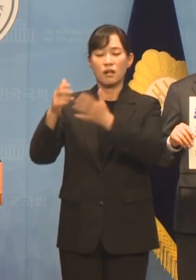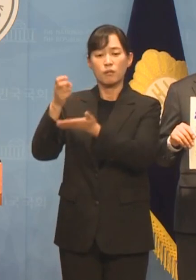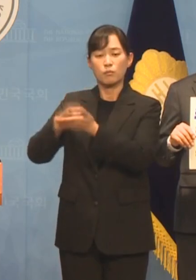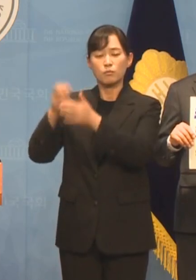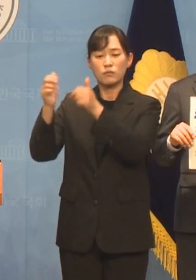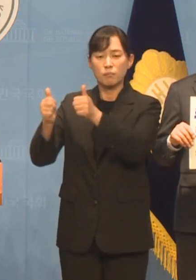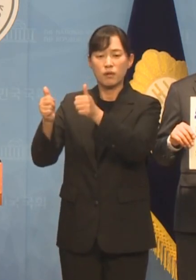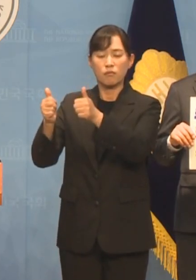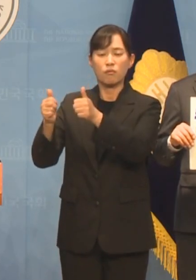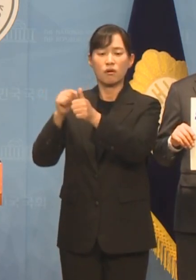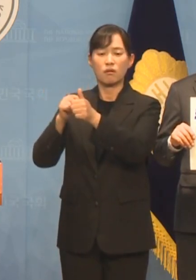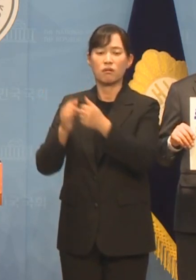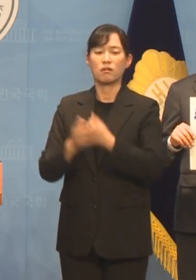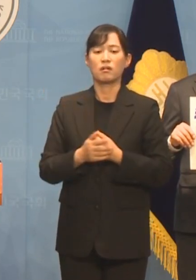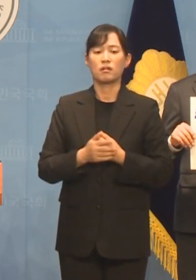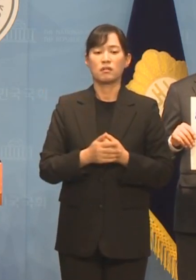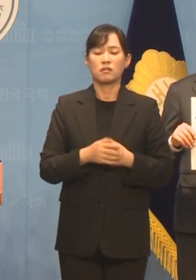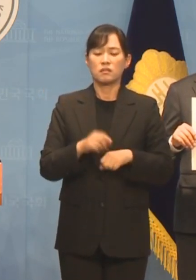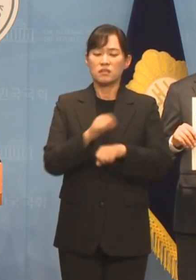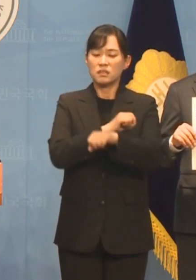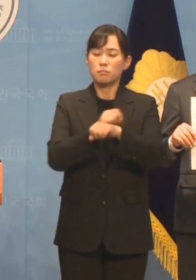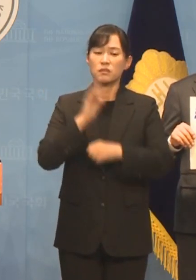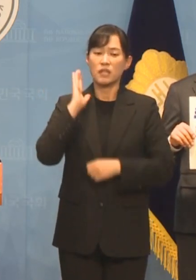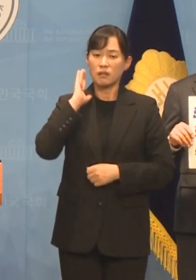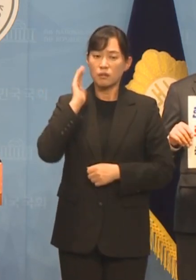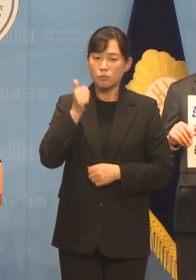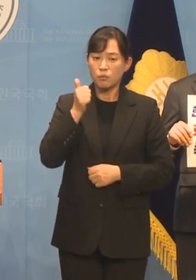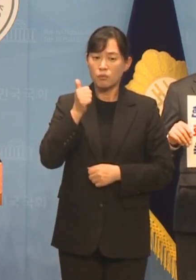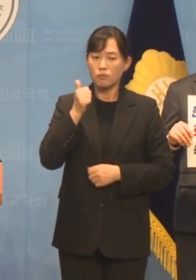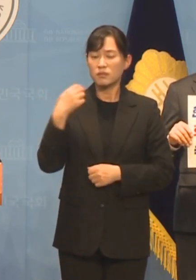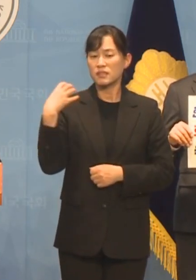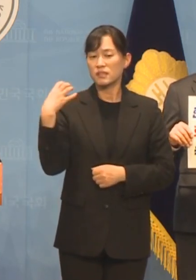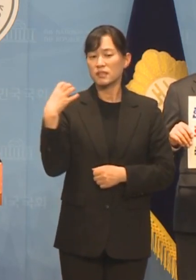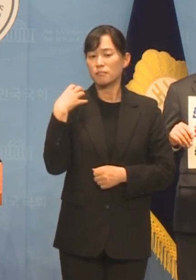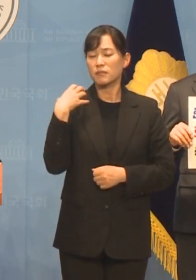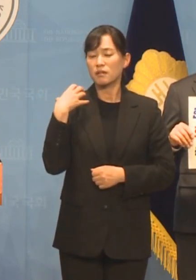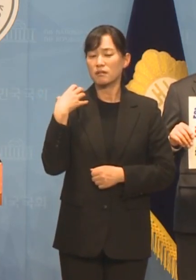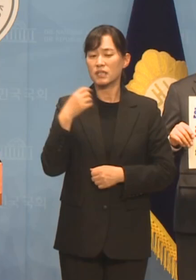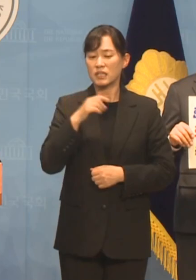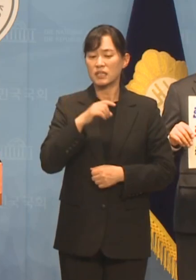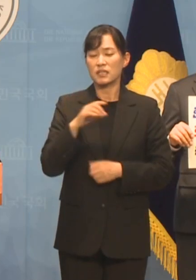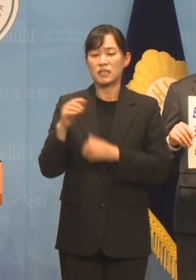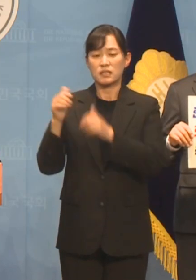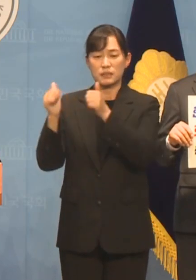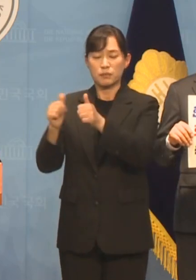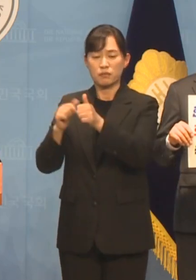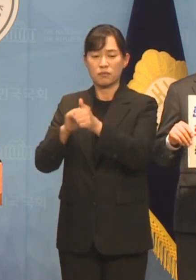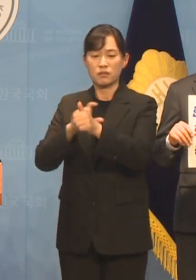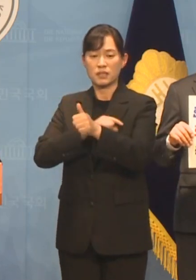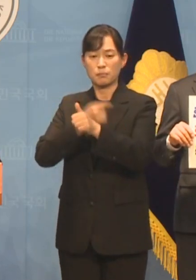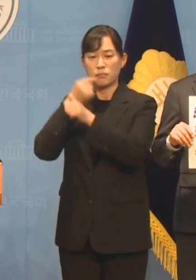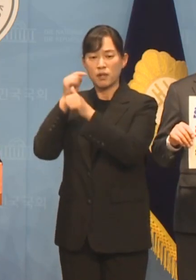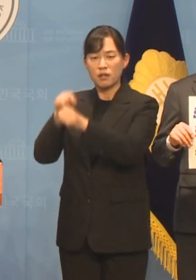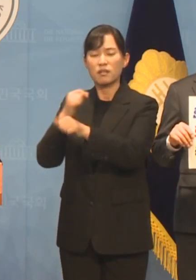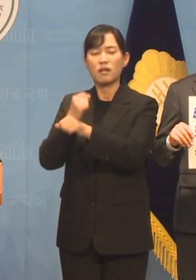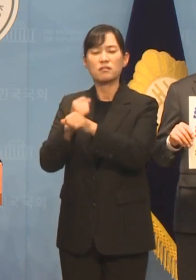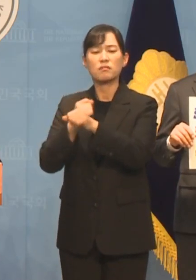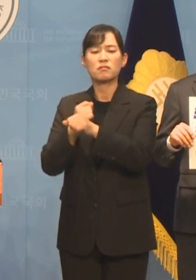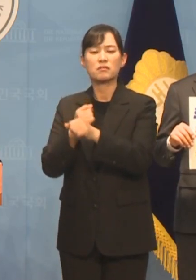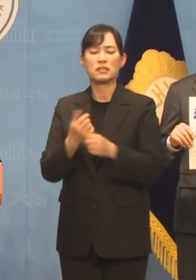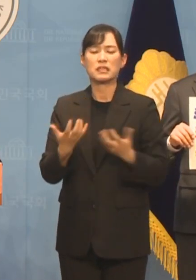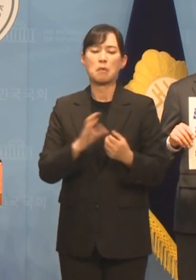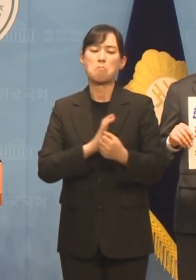헌법재판관, 특히나 대통령 몫의 헌법재판관을 지명한다는 것은 월권행위입니다. 이것은 통상적 직무